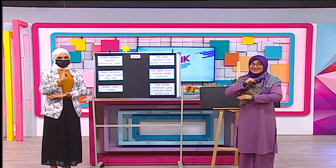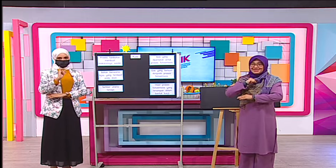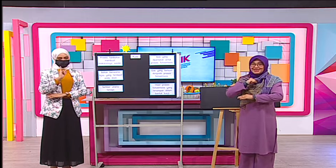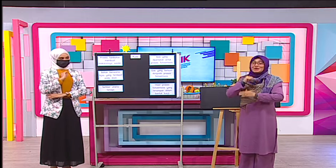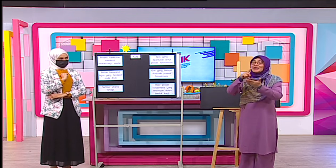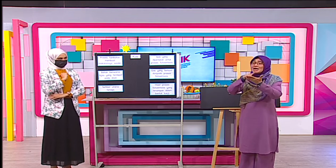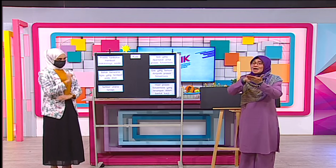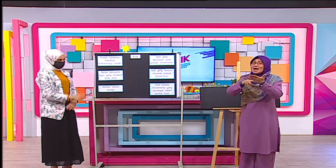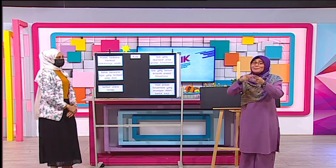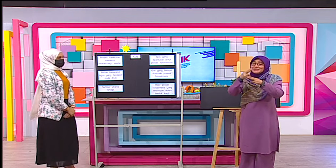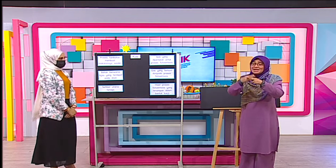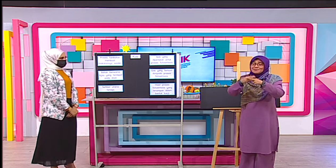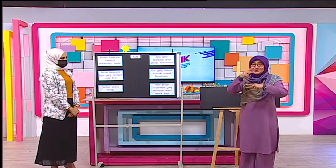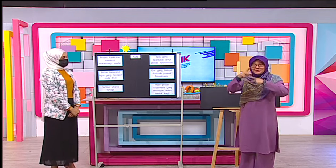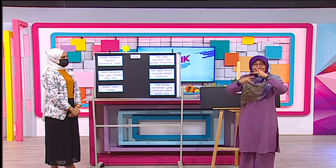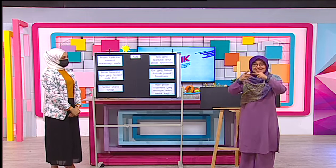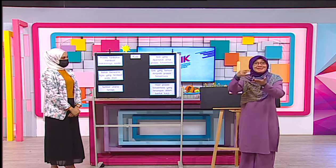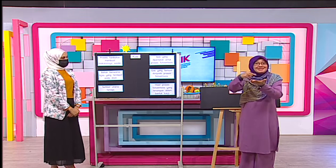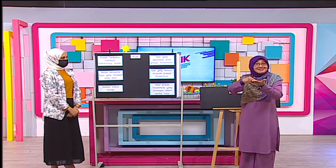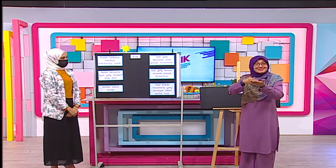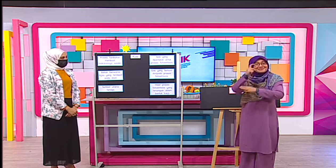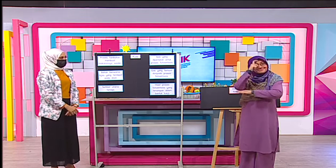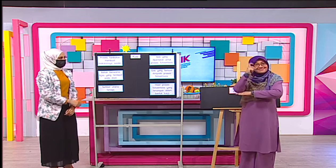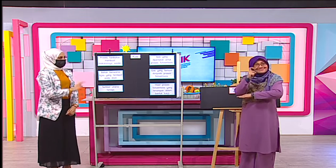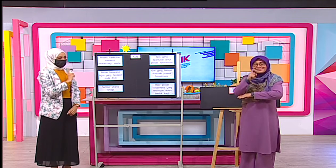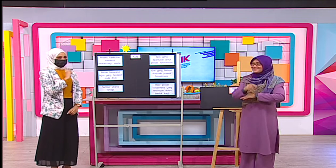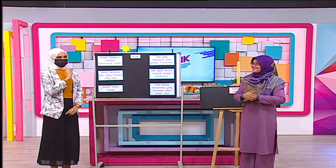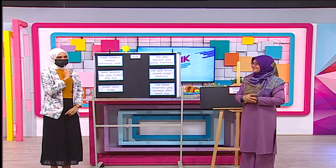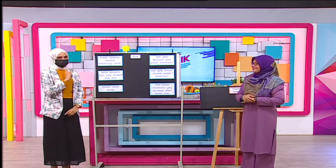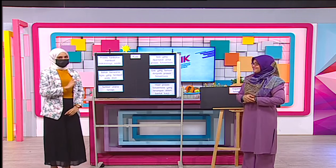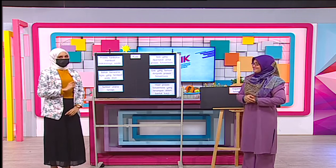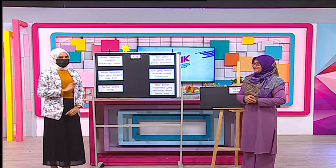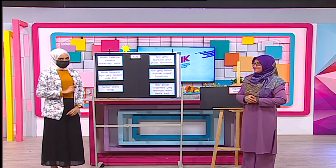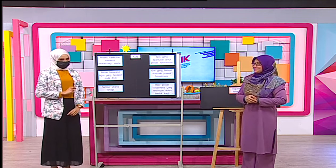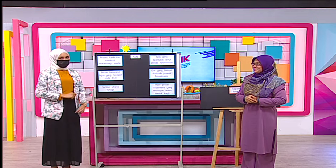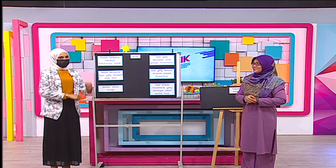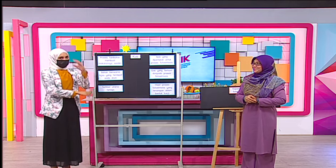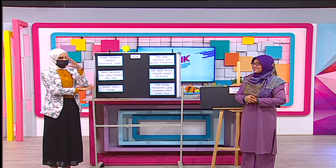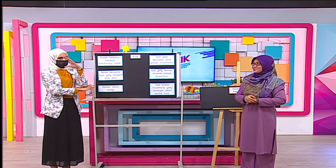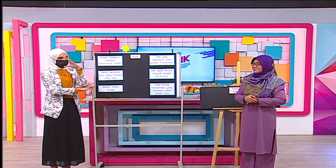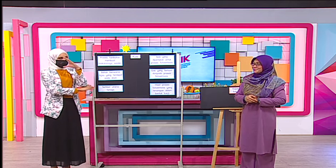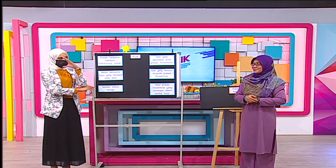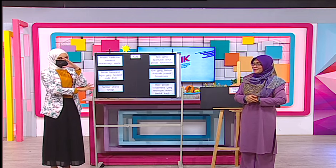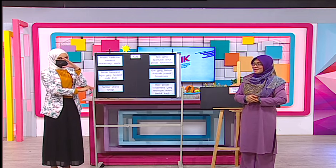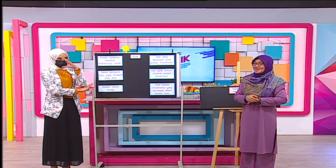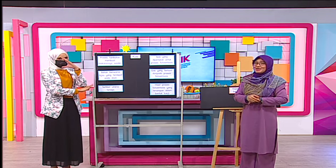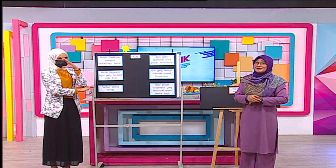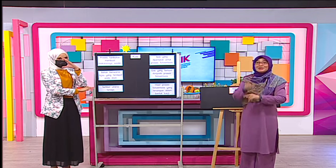oke Apa nama proses ini namun proses ini jenos fotosintesis